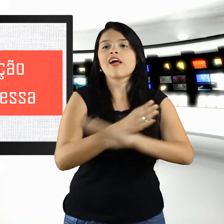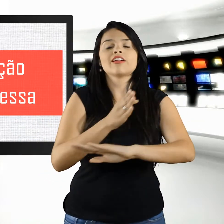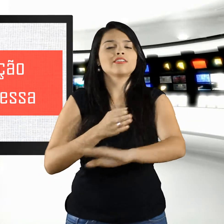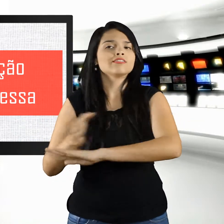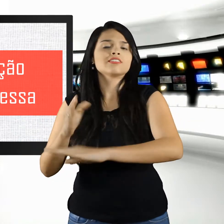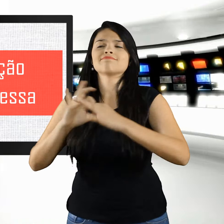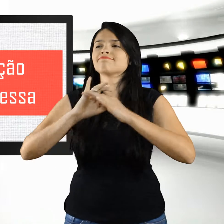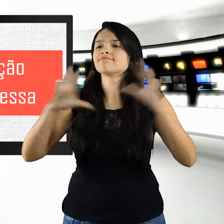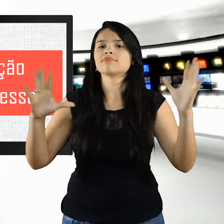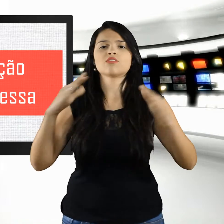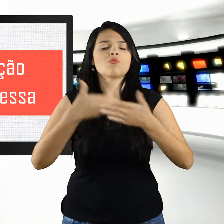todas as etapas e modalidades.